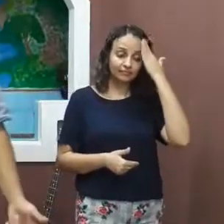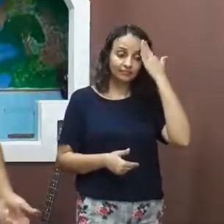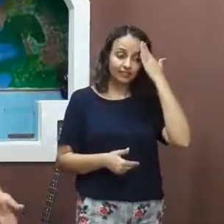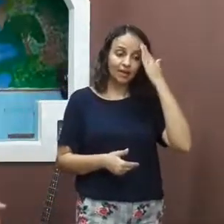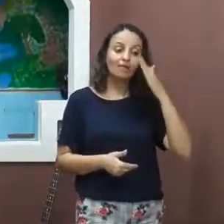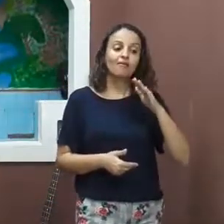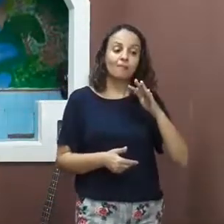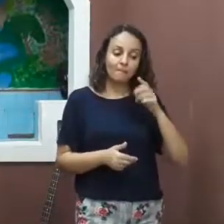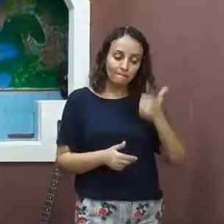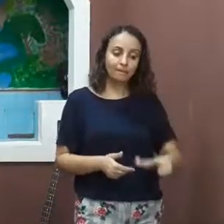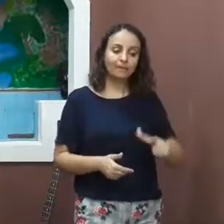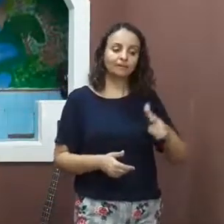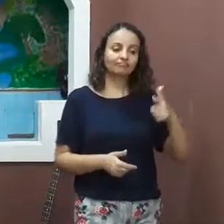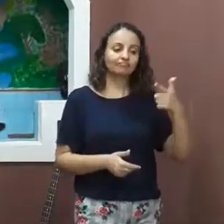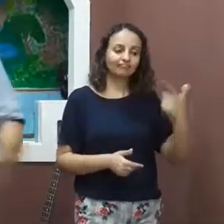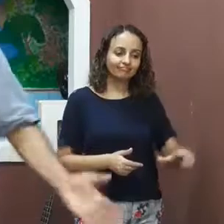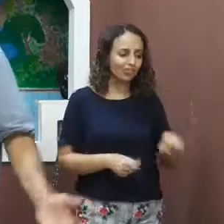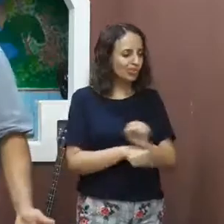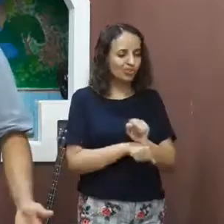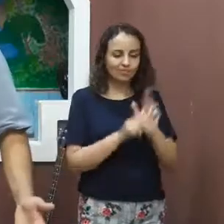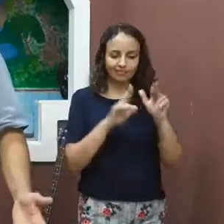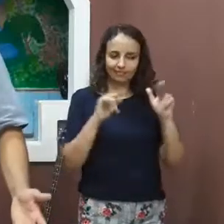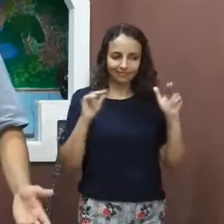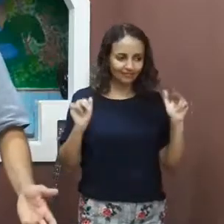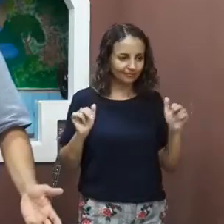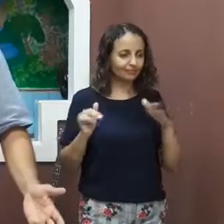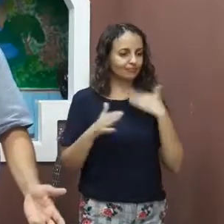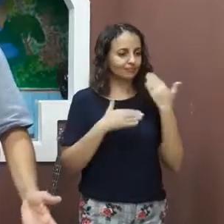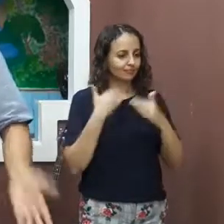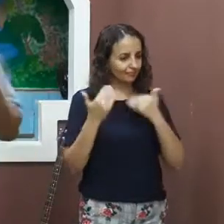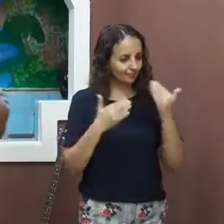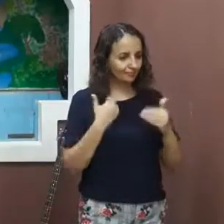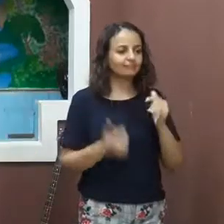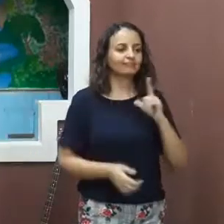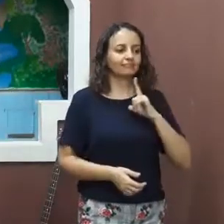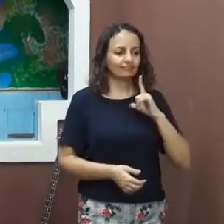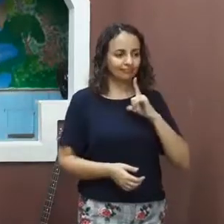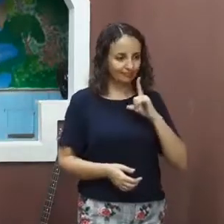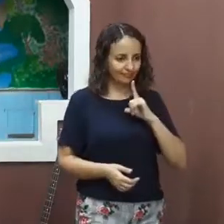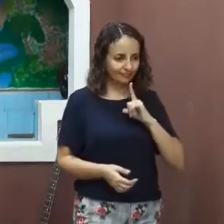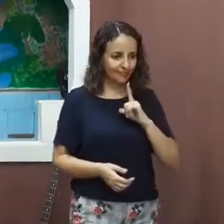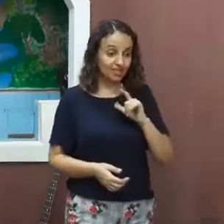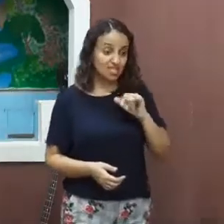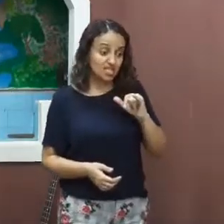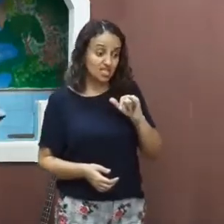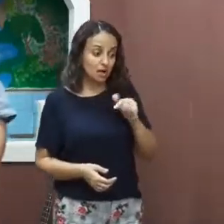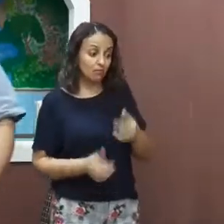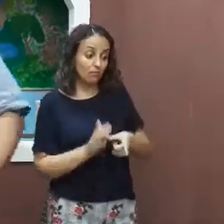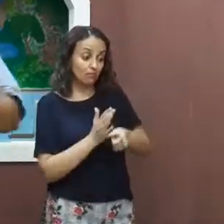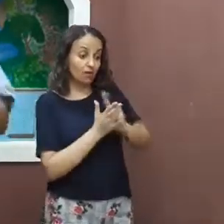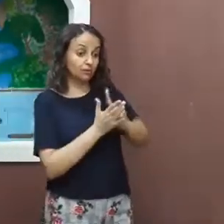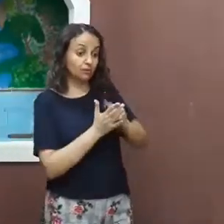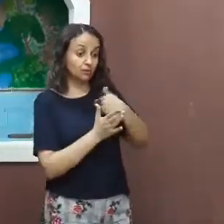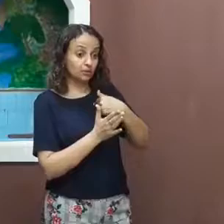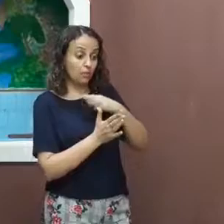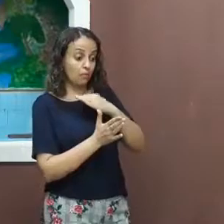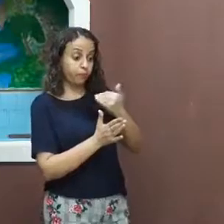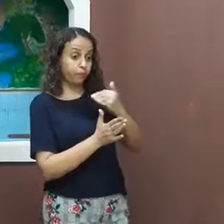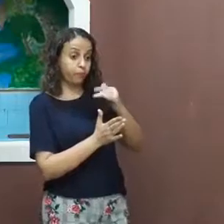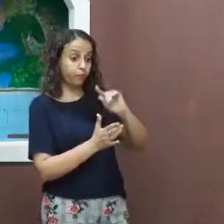perderemos mais, porque é a lógica da vida. Se nós não formos primeiro, e alguém da